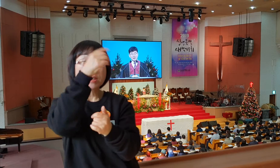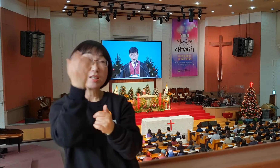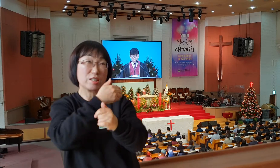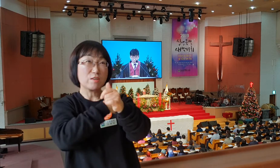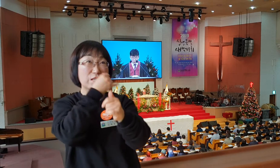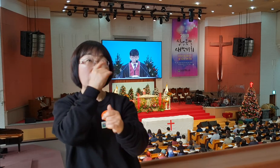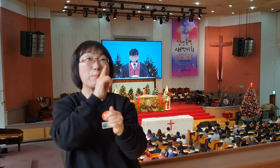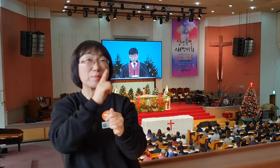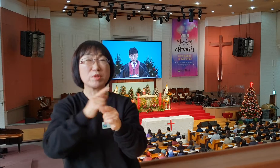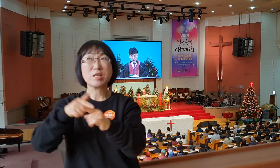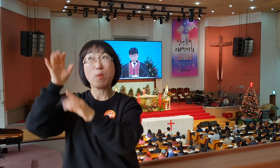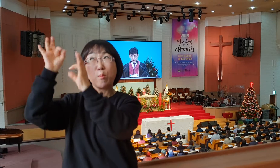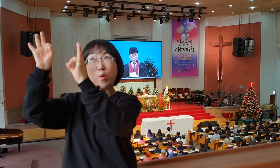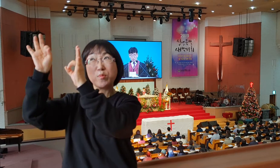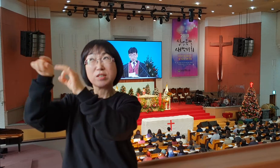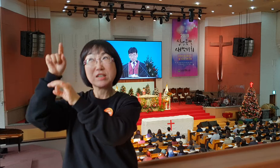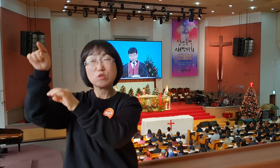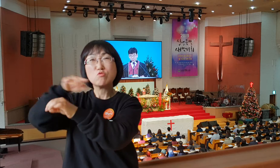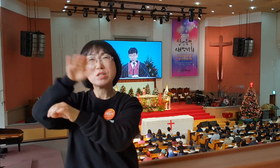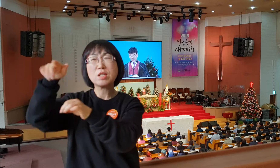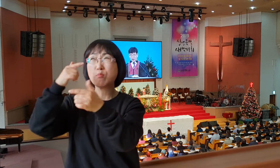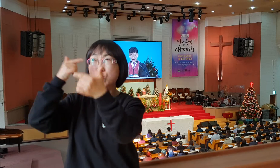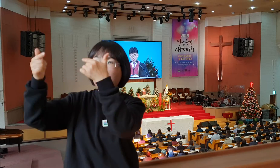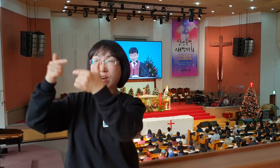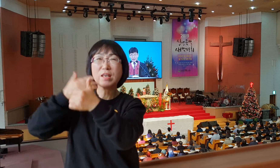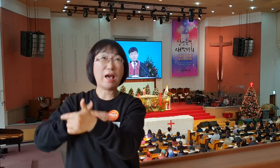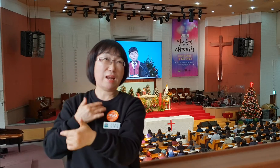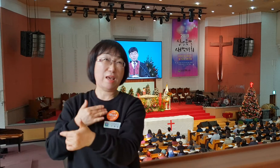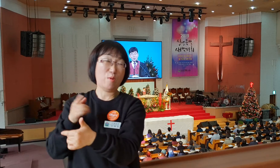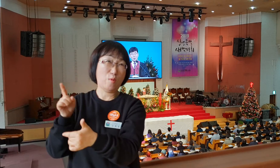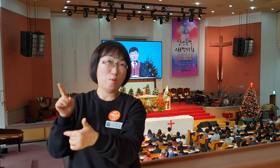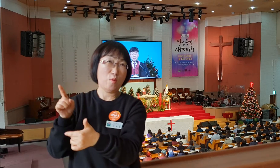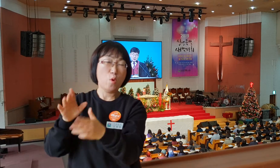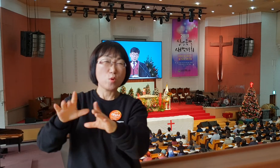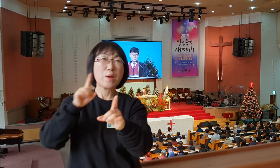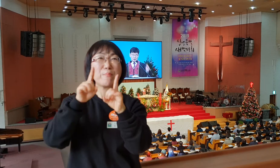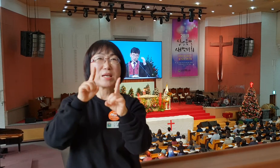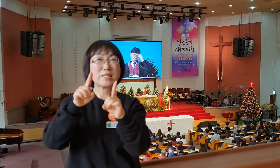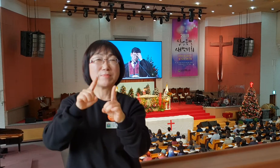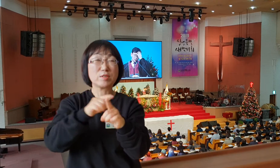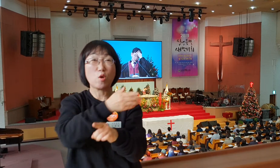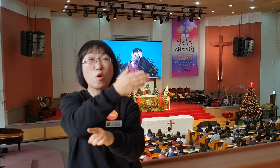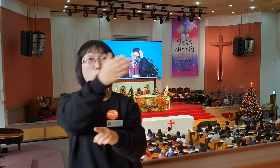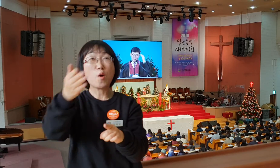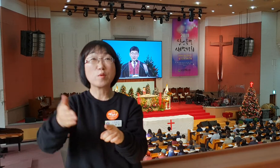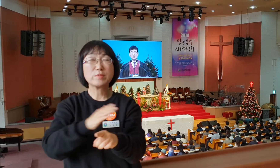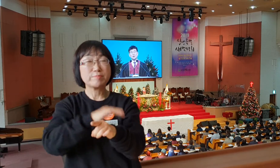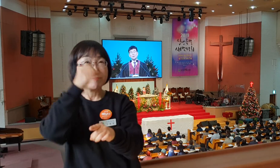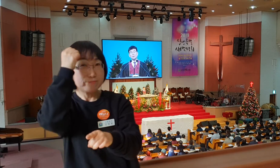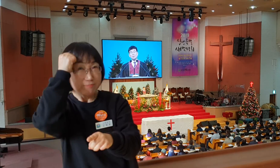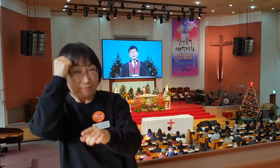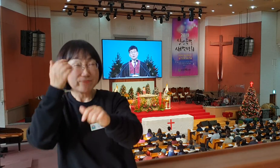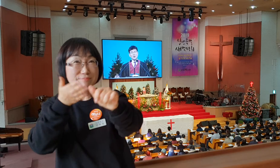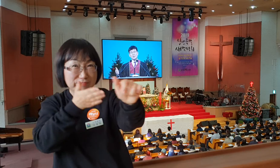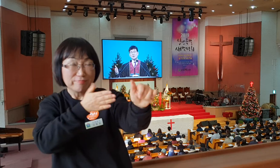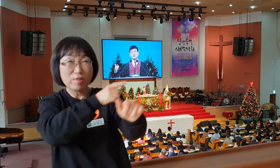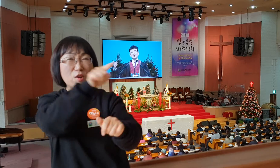말합니다 예수님을 보면 그것을 우리는 분명히 압니다 오늘 말씀을 여러분들 기억하십시오